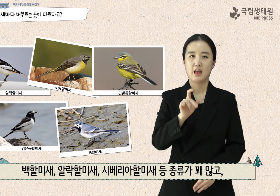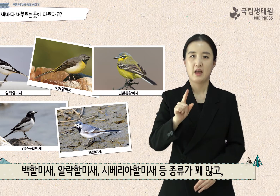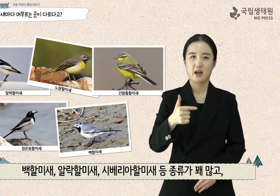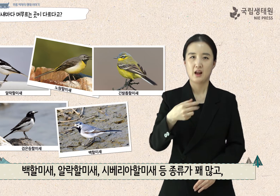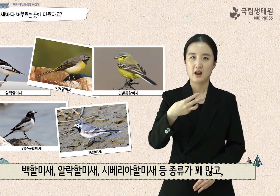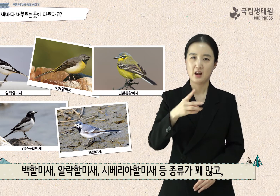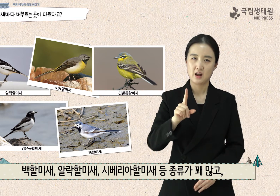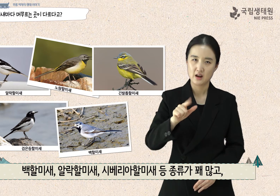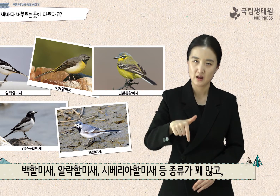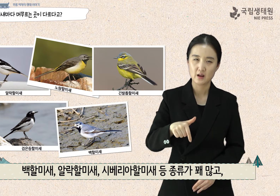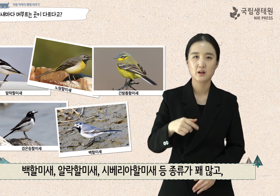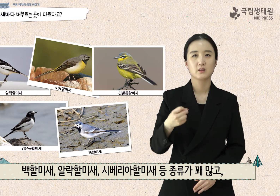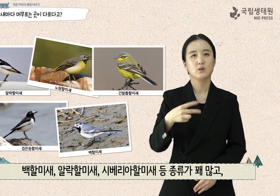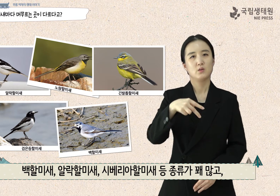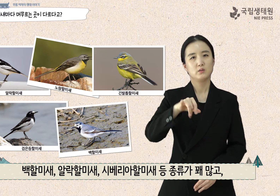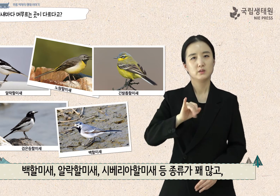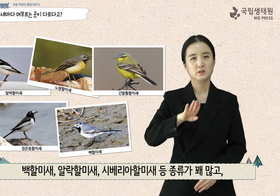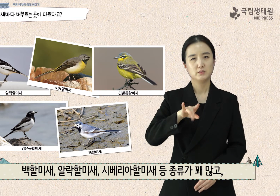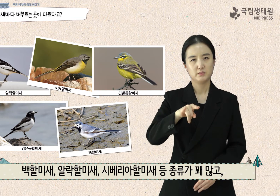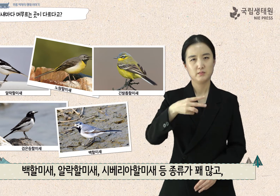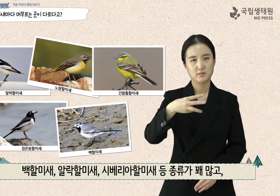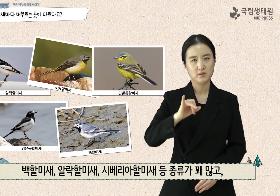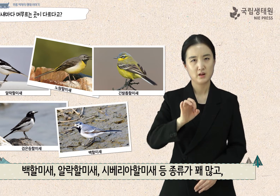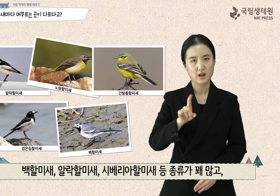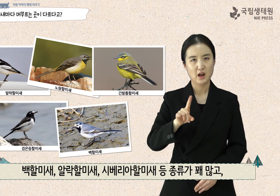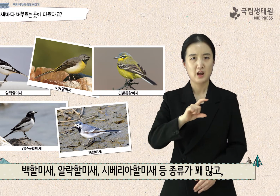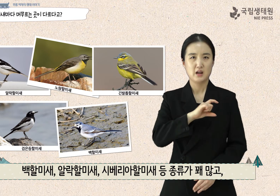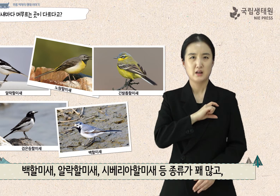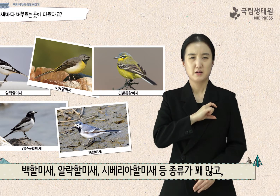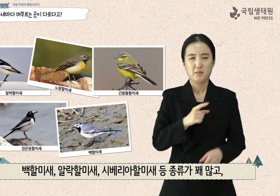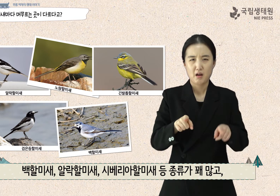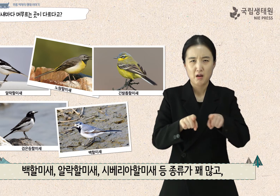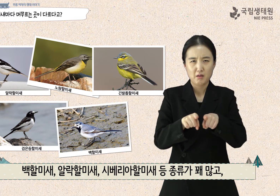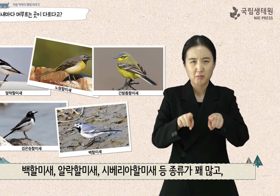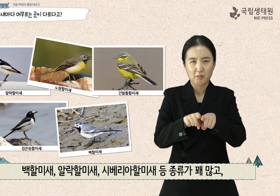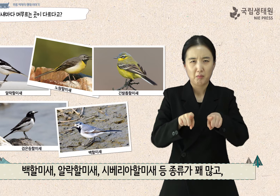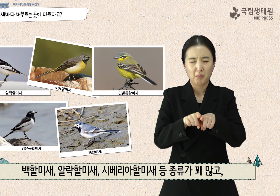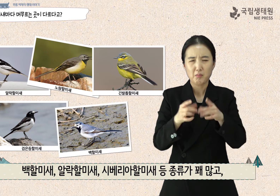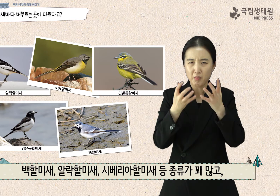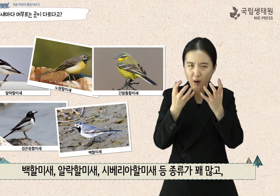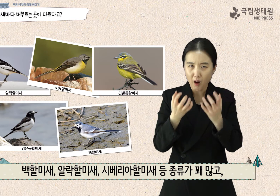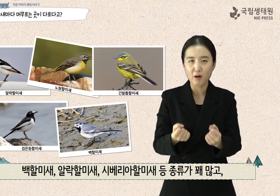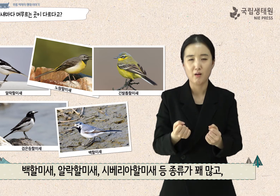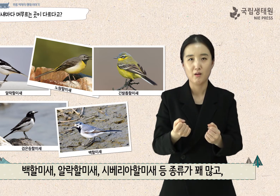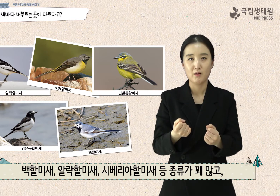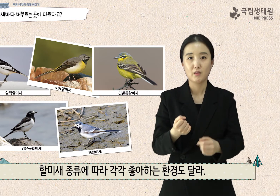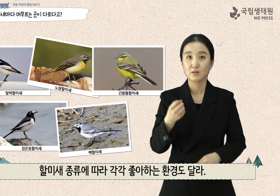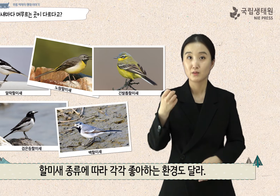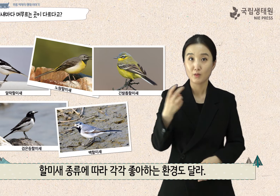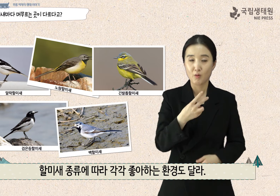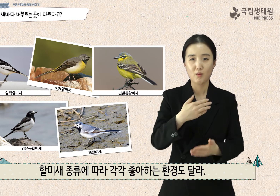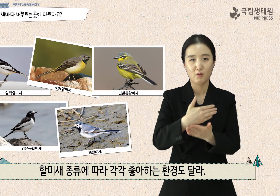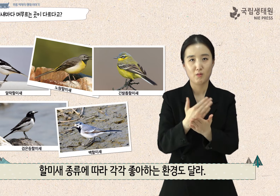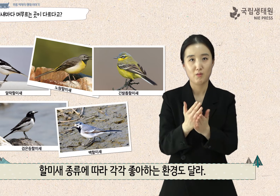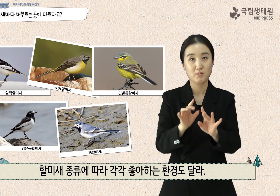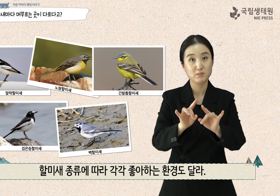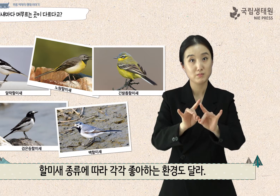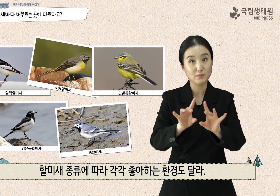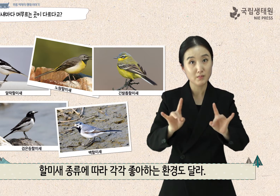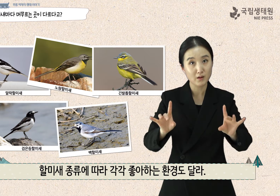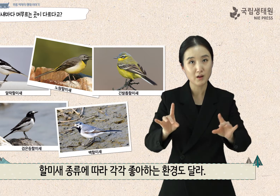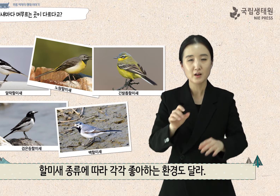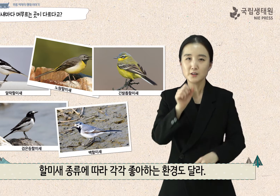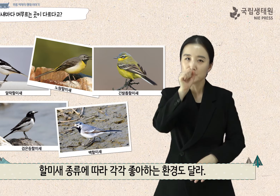알락 할미새, 시베리아 할미새 등 종류가 꽤 많고 할미새